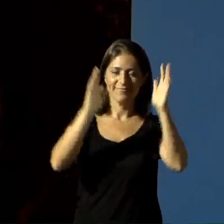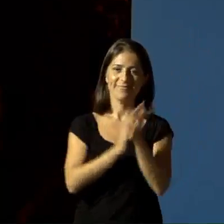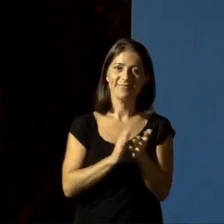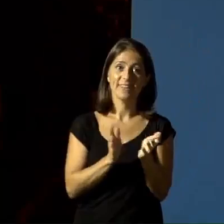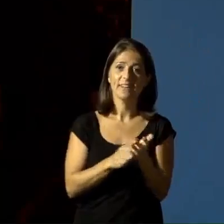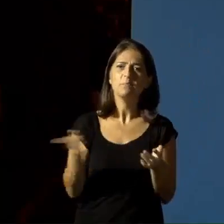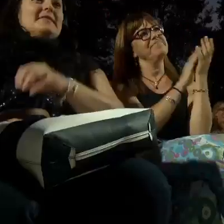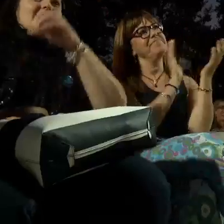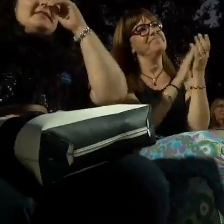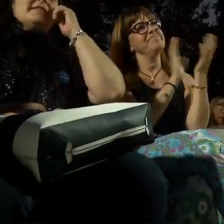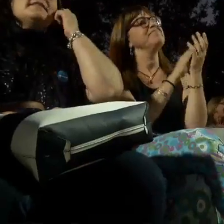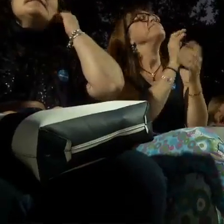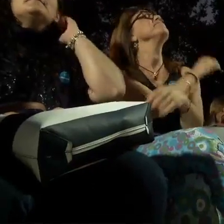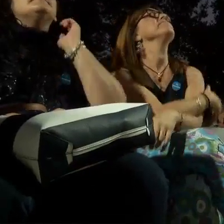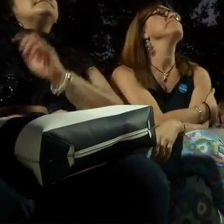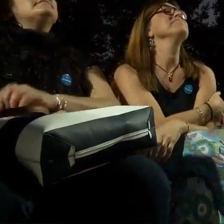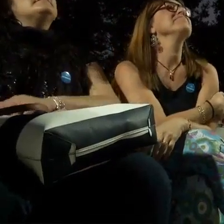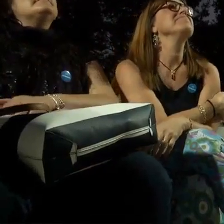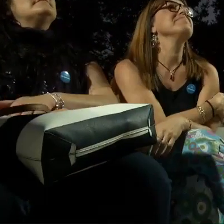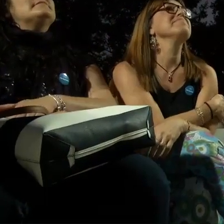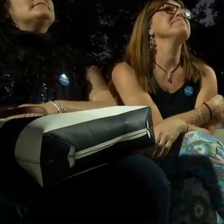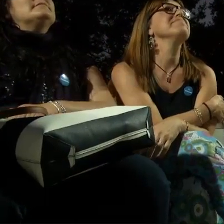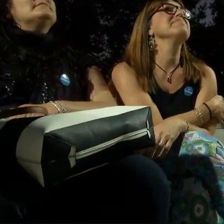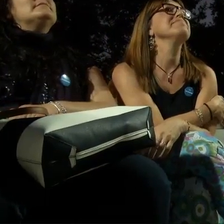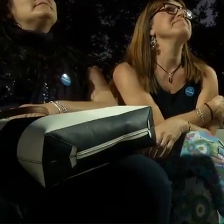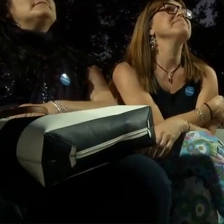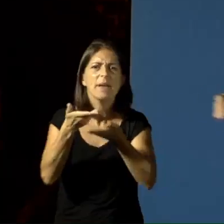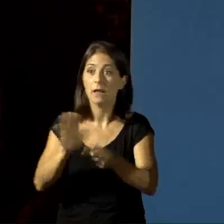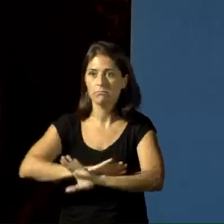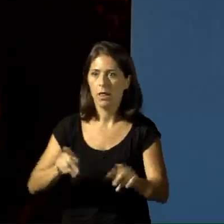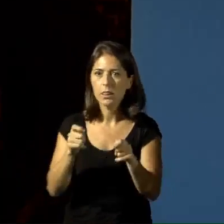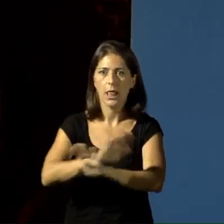decía, si conseguimos eses escanos, convido a todos a café. É todo o que vai dar.